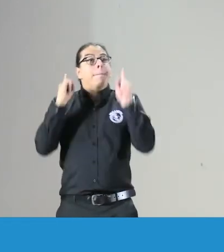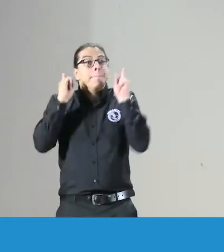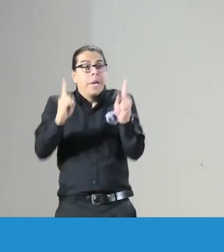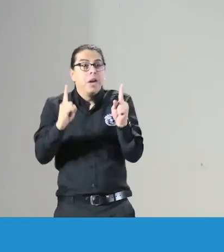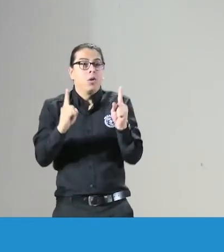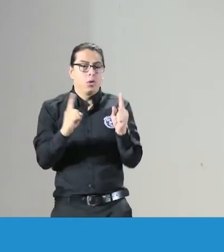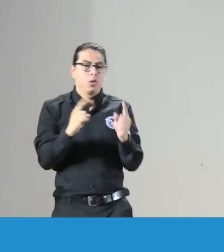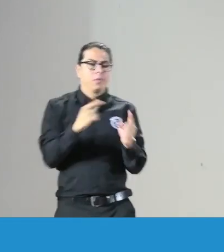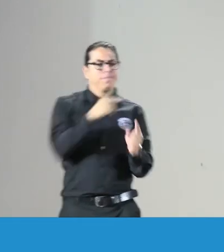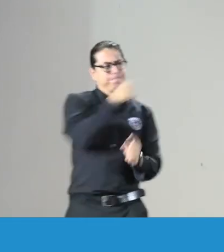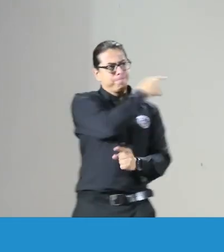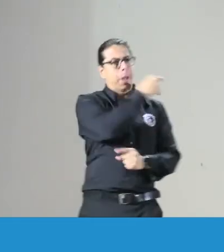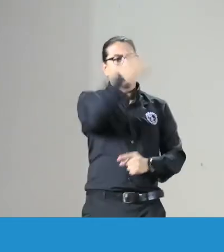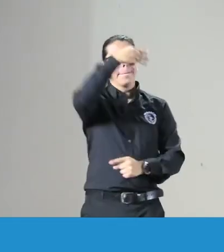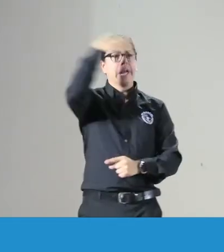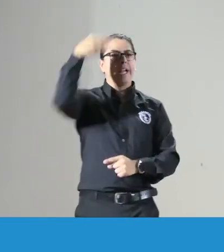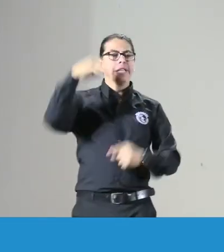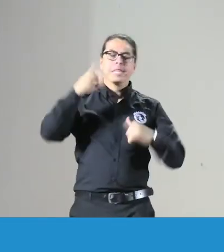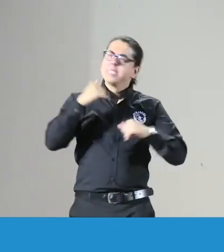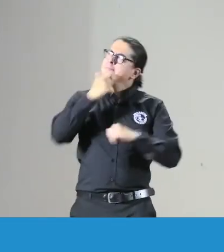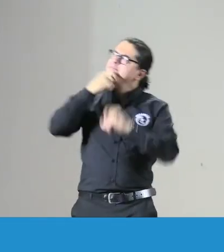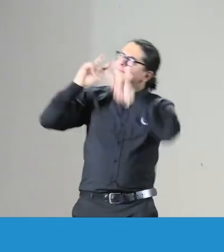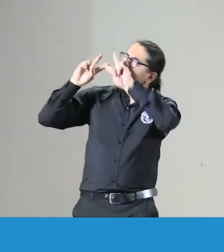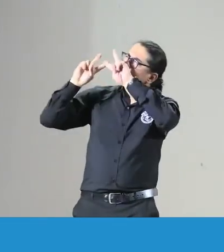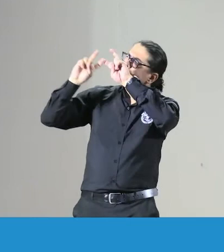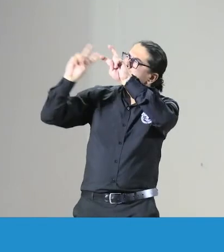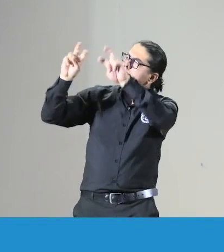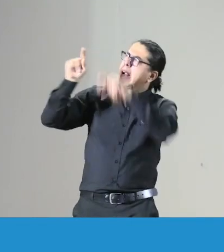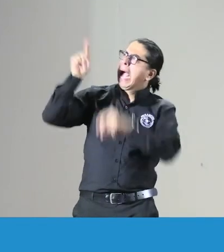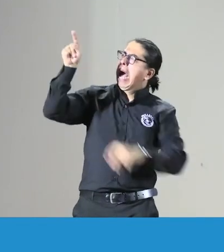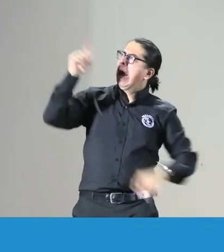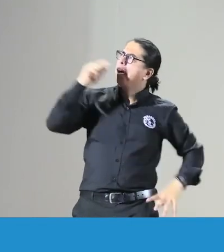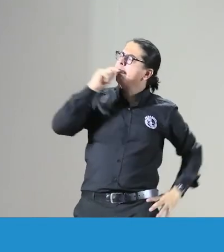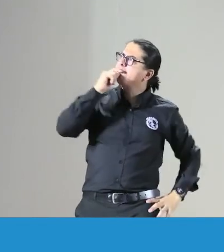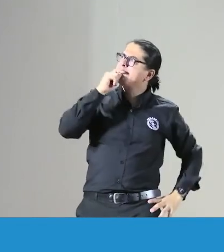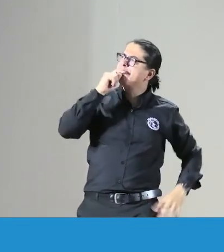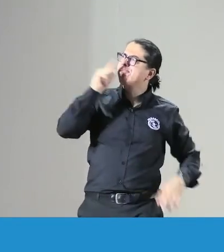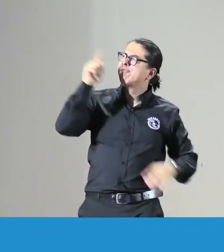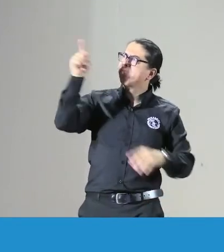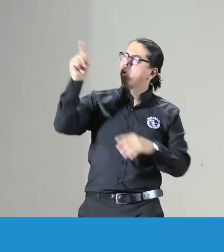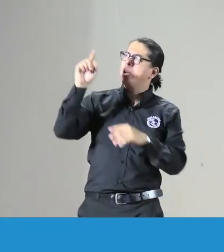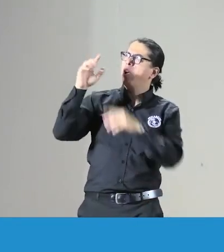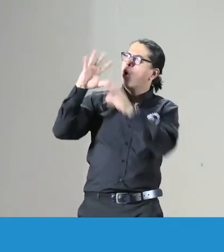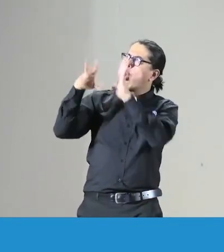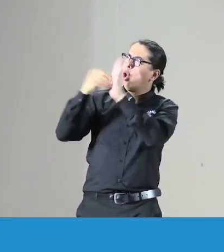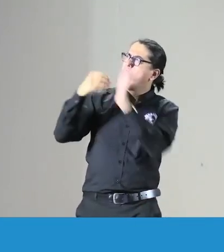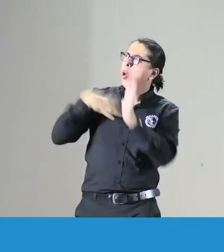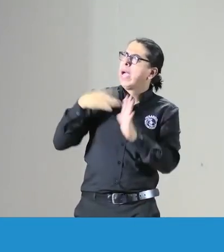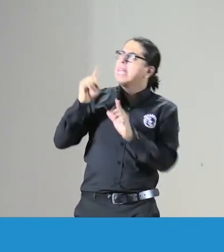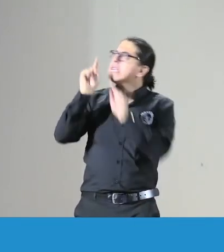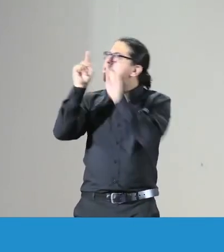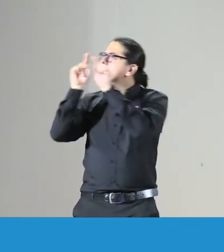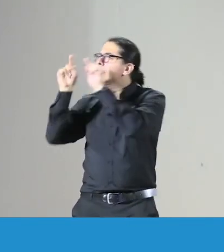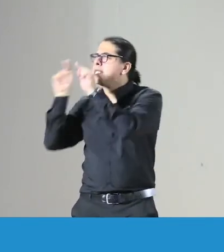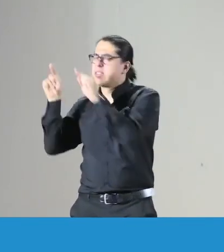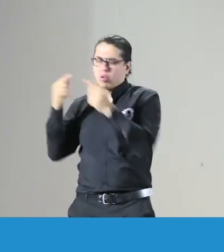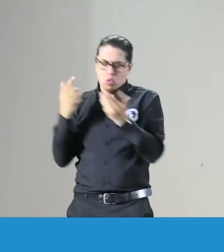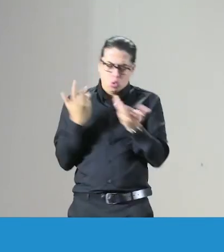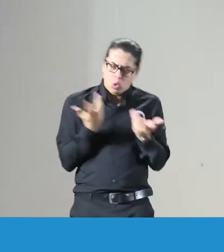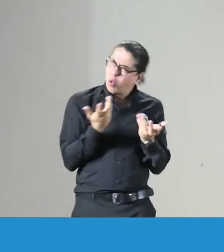oyentes que hicieron ese acompañamiento pero margarita margarita hizo una investigación sobre el código de ética